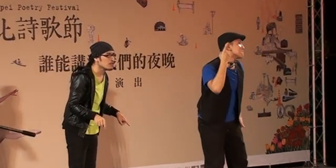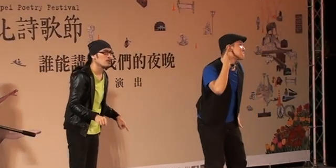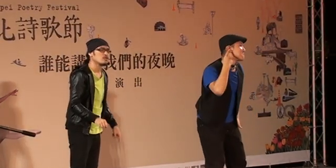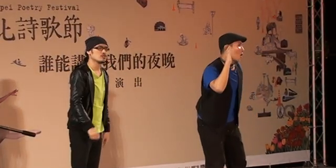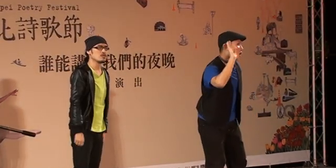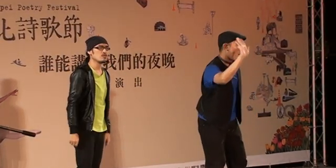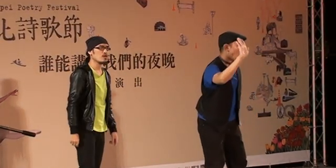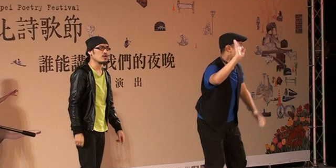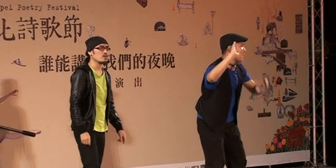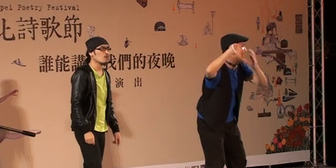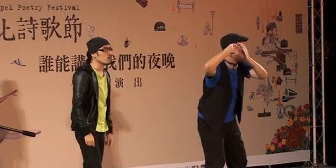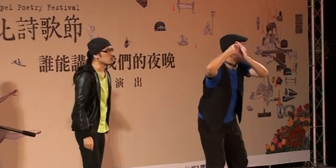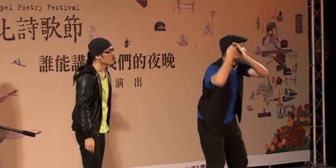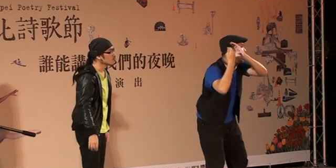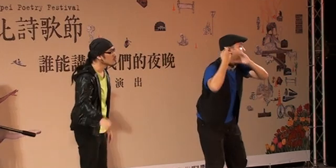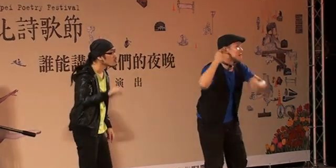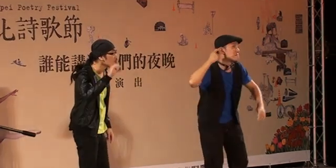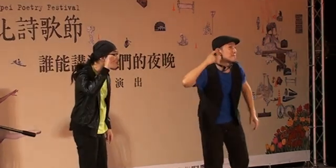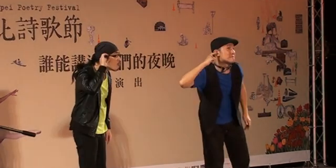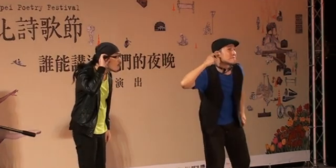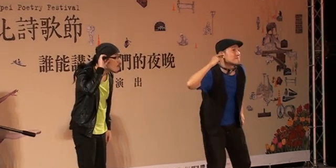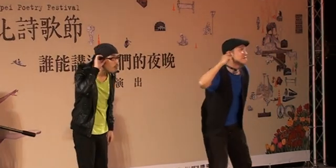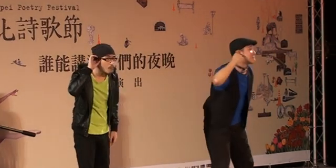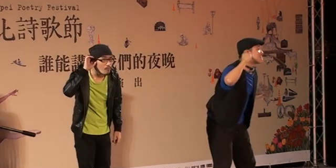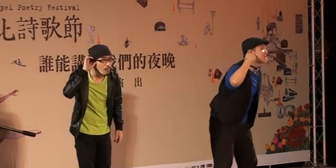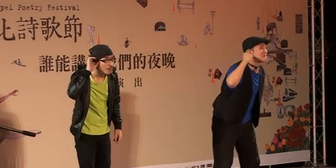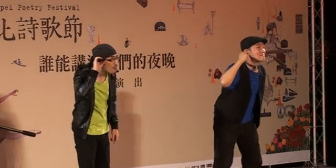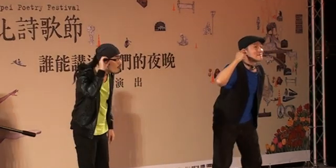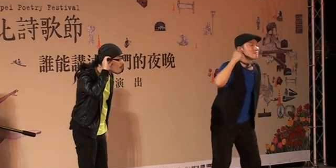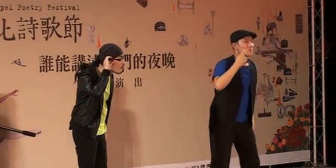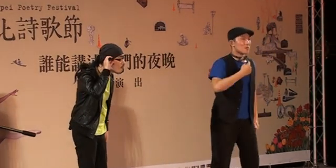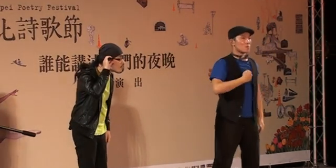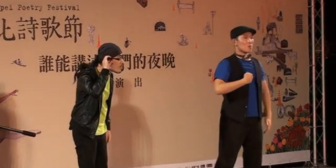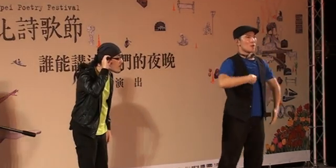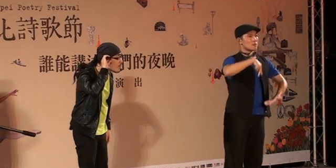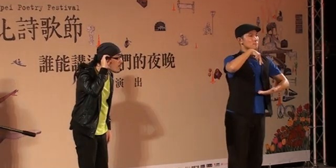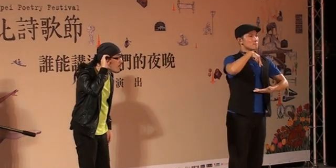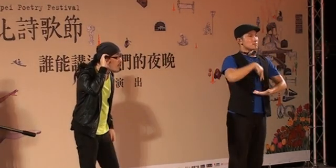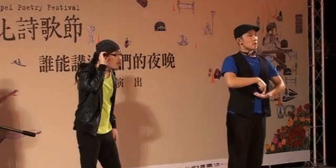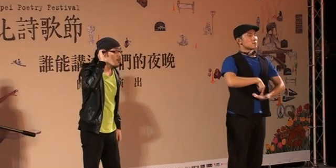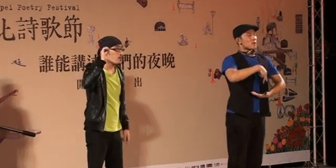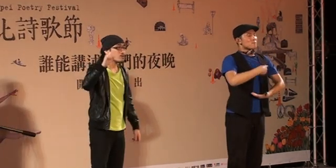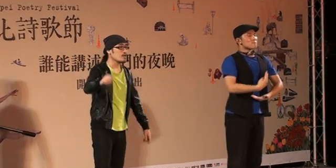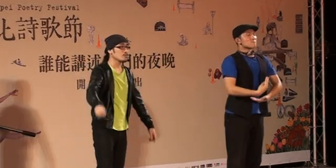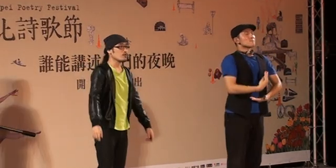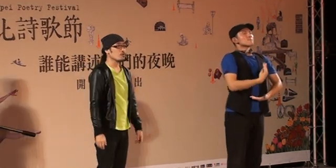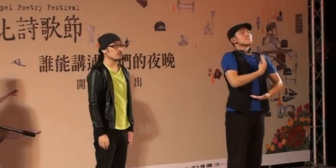是因为我耳中有洞。 我站着呼吸，